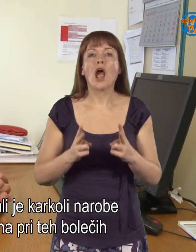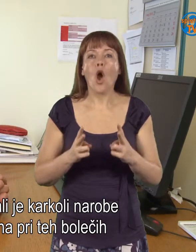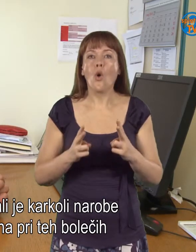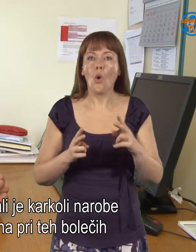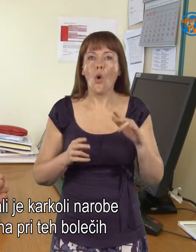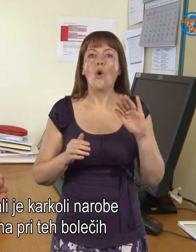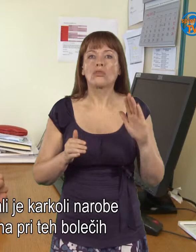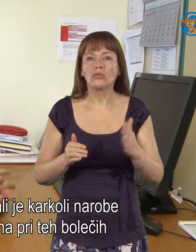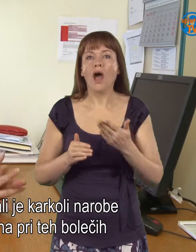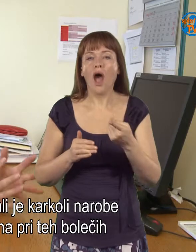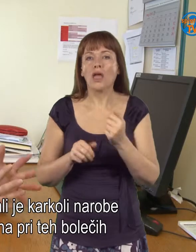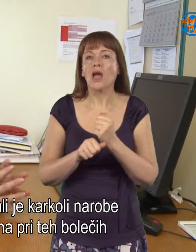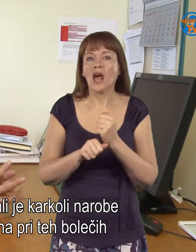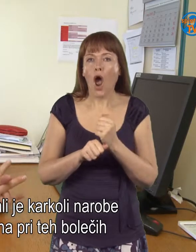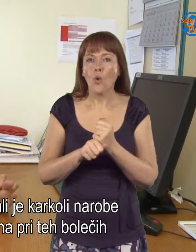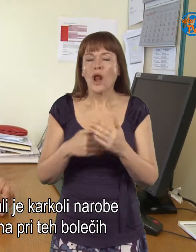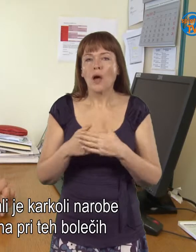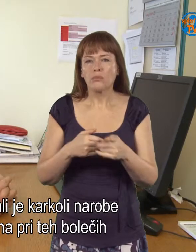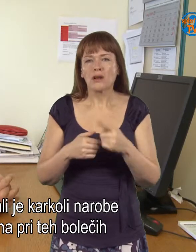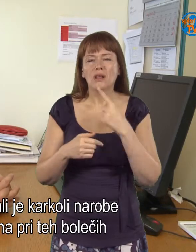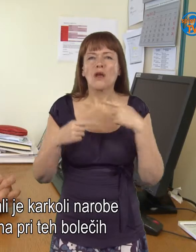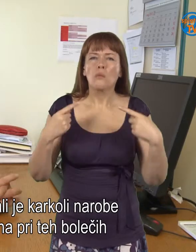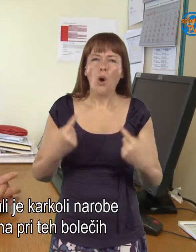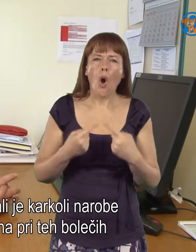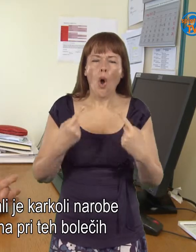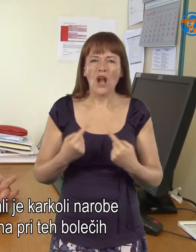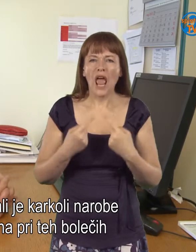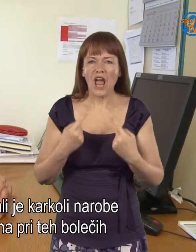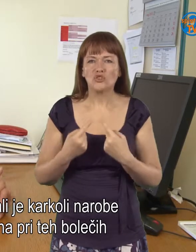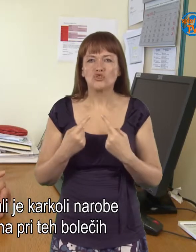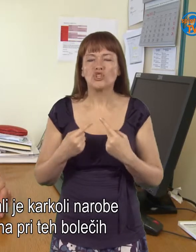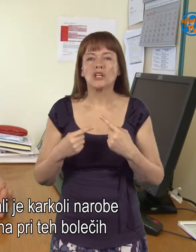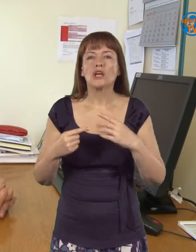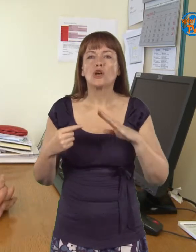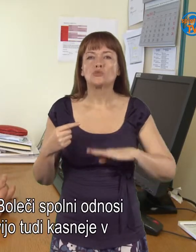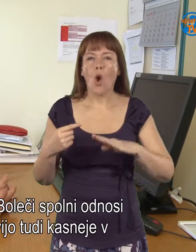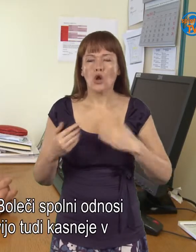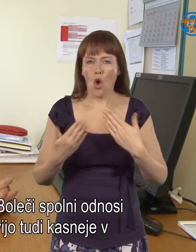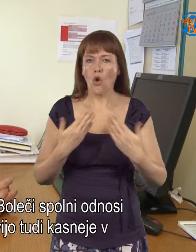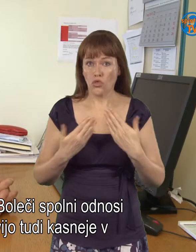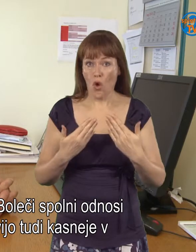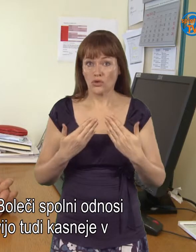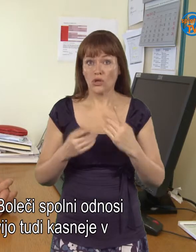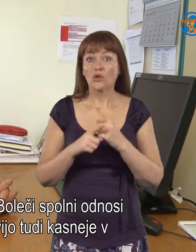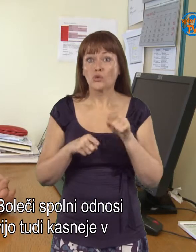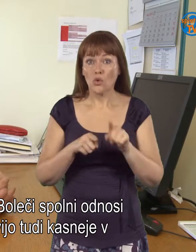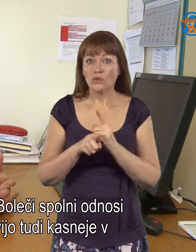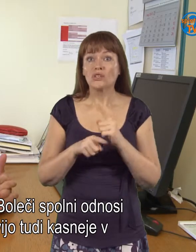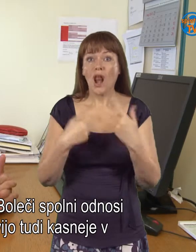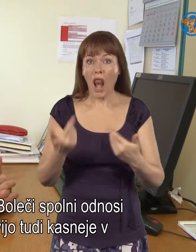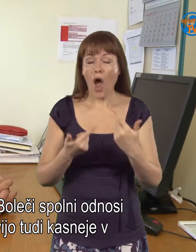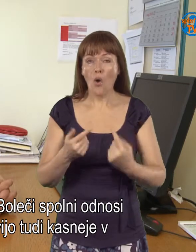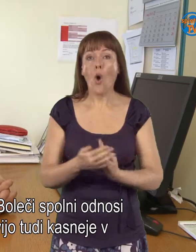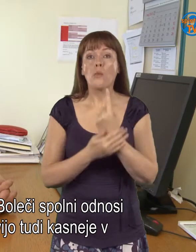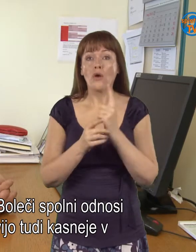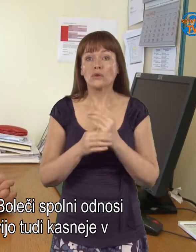kako naj ravna pri teh bolečih spolnih odnosih. Boleči spolni odnosi se včasih pojavijo tudi kasneje